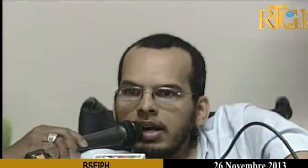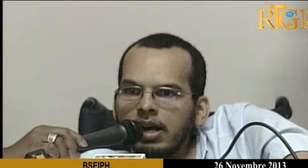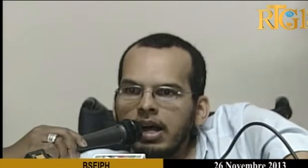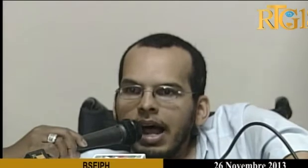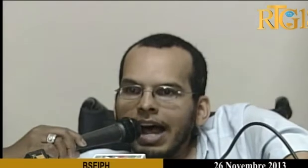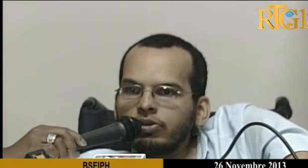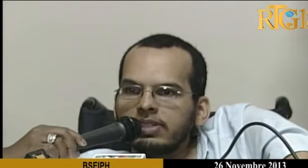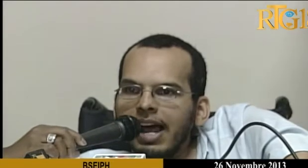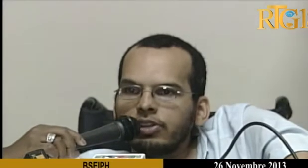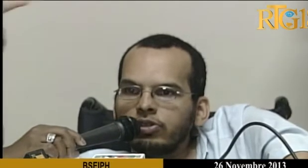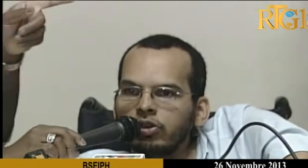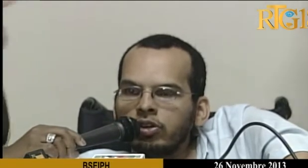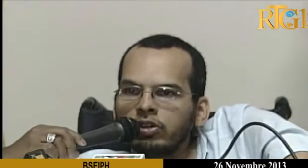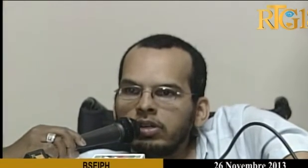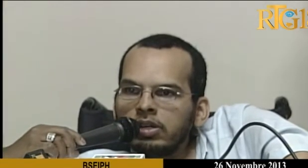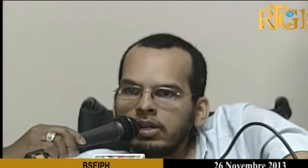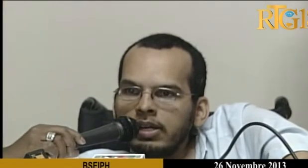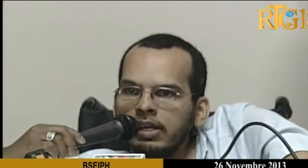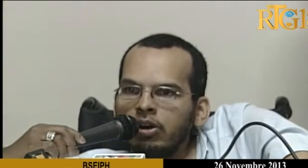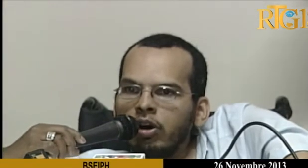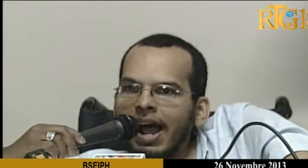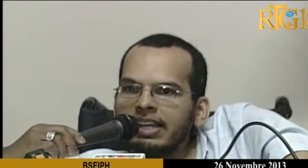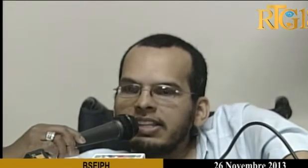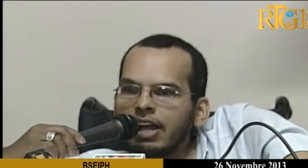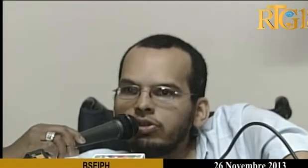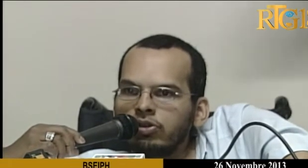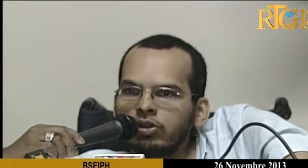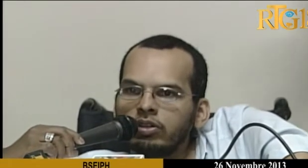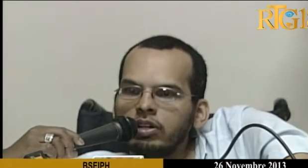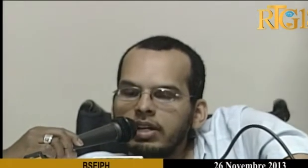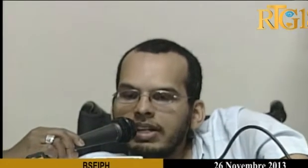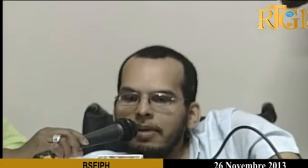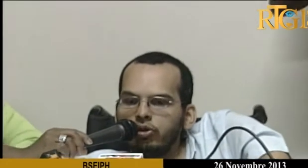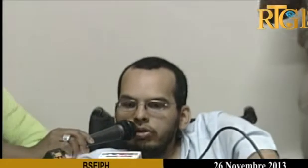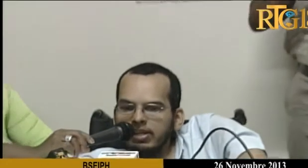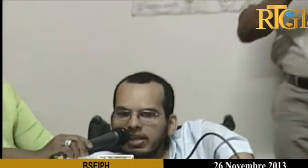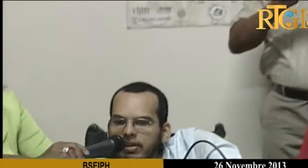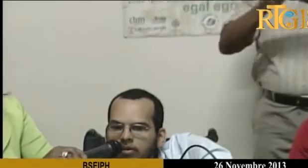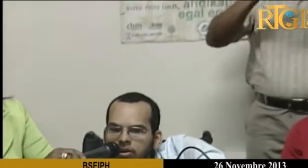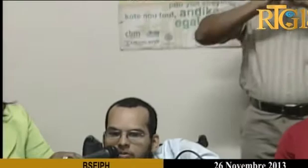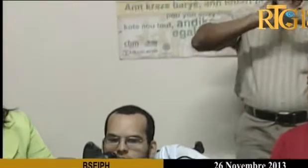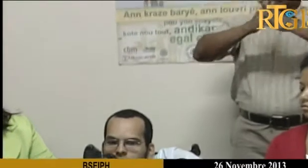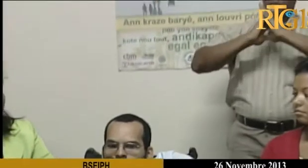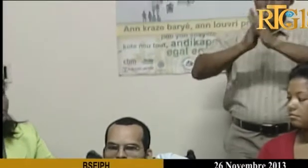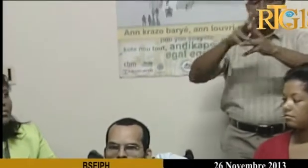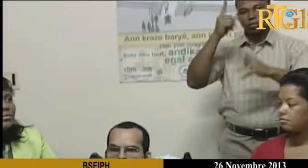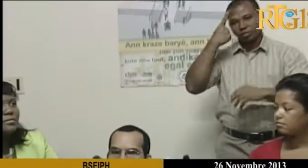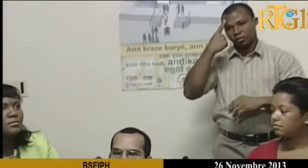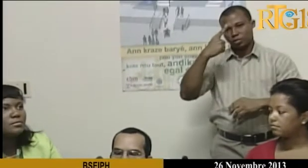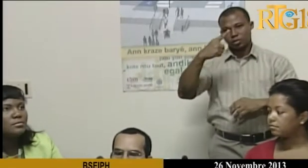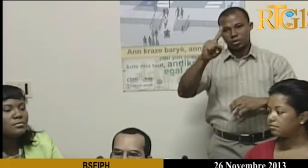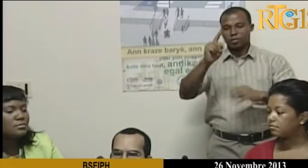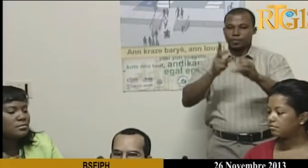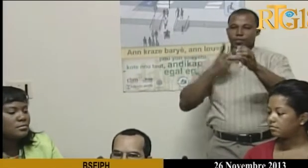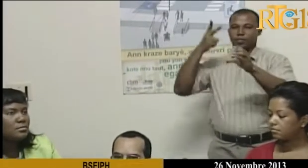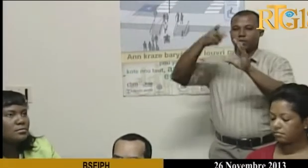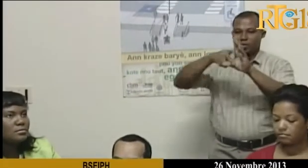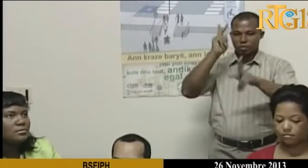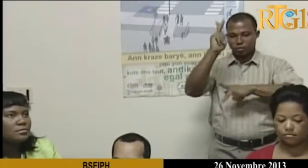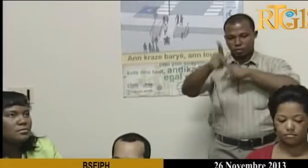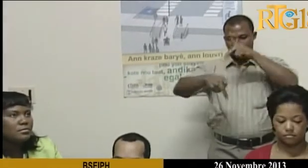avec associations et organisations qui ont lutté pour l'intégration